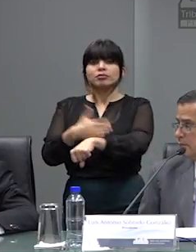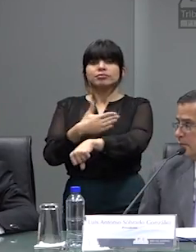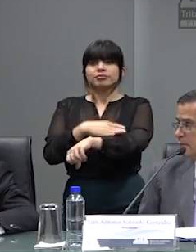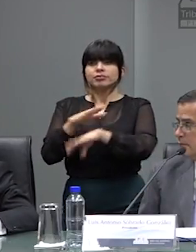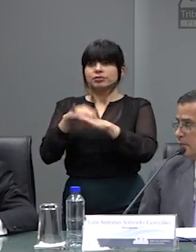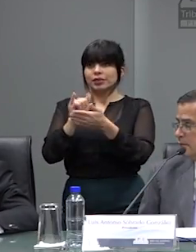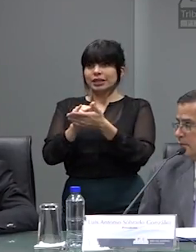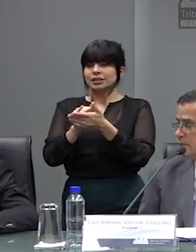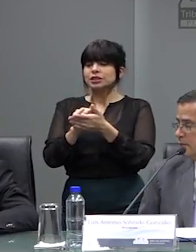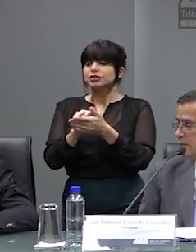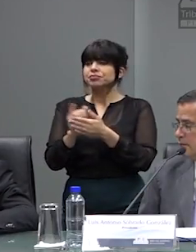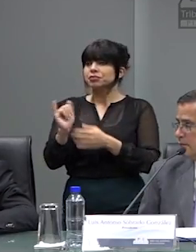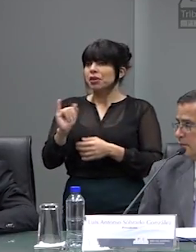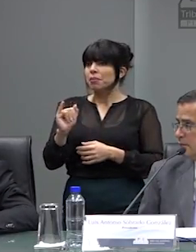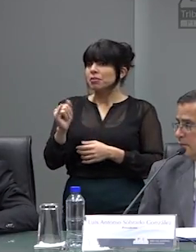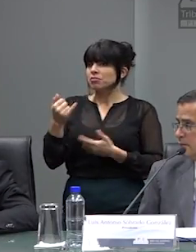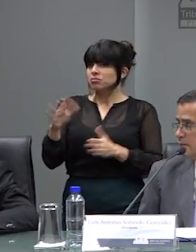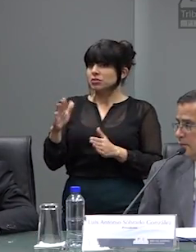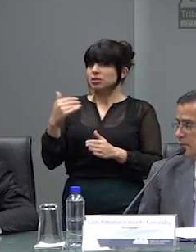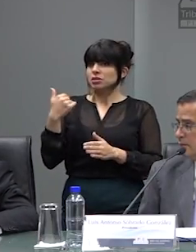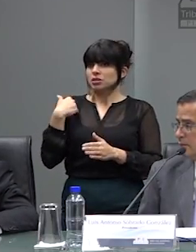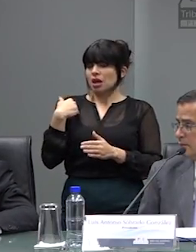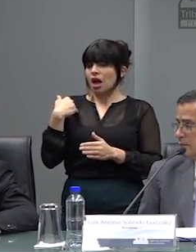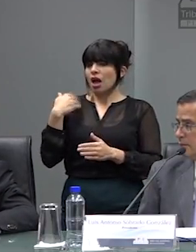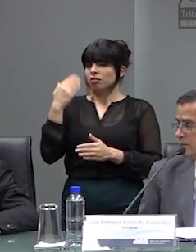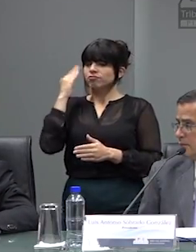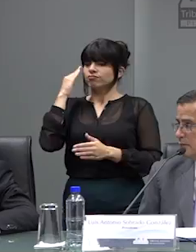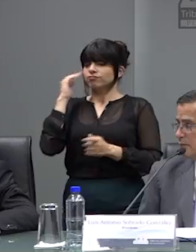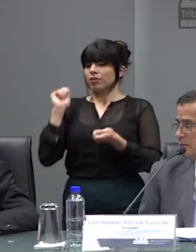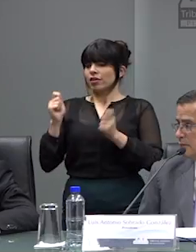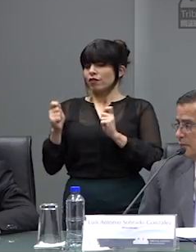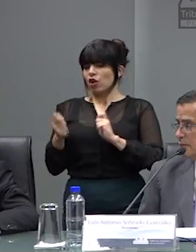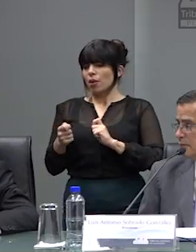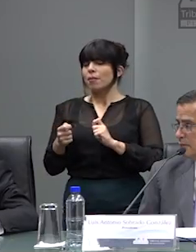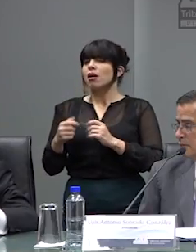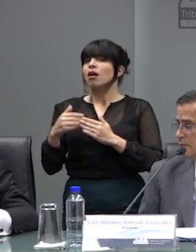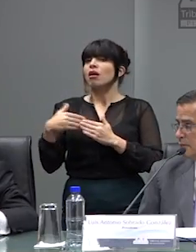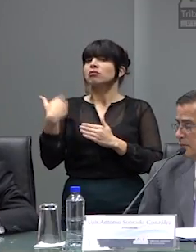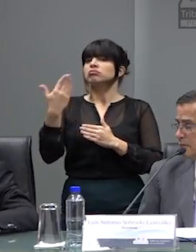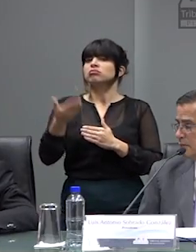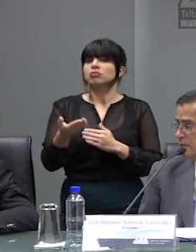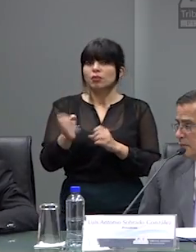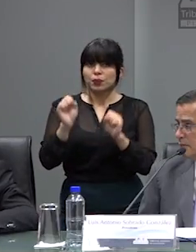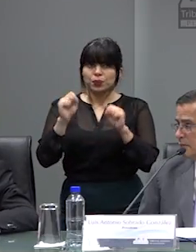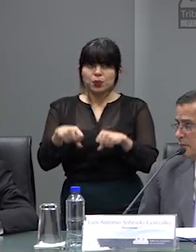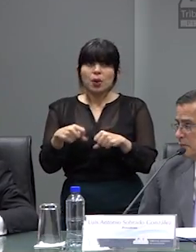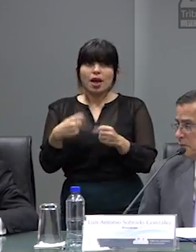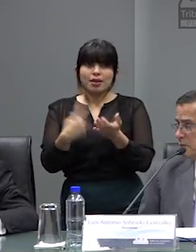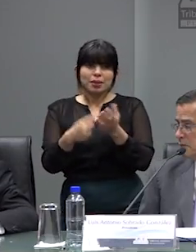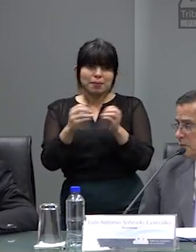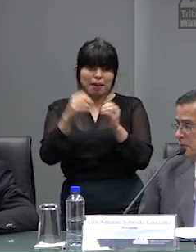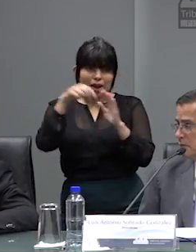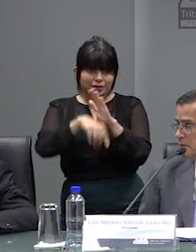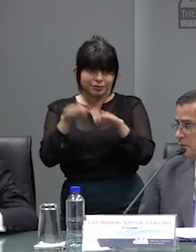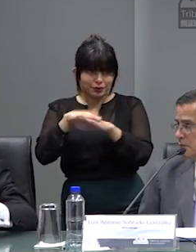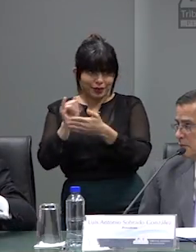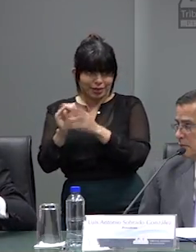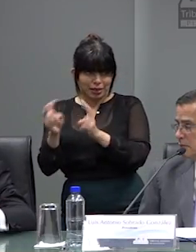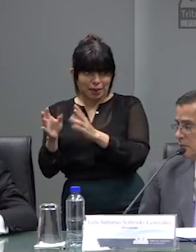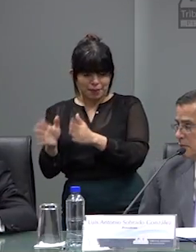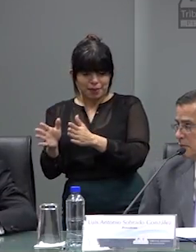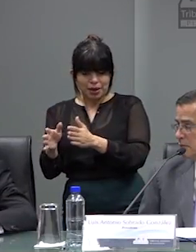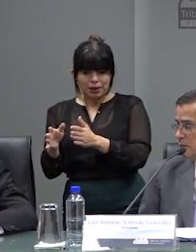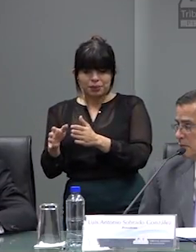con ello. Sí tenemos ya previsto la reforma y en su momento podríamos hablar un poco más sobre ella. La idea